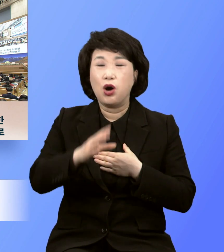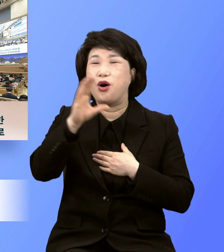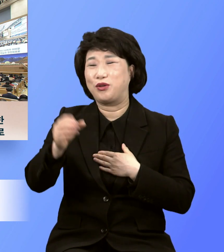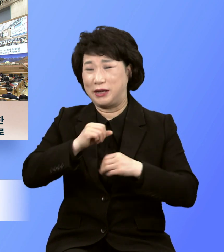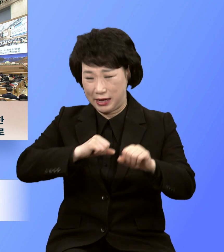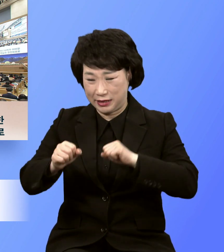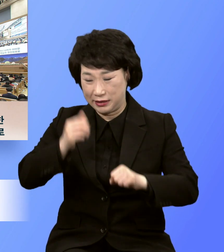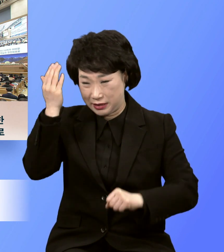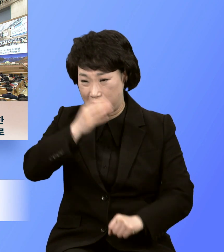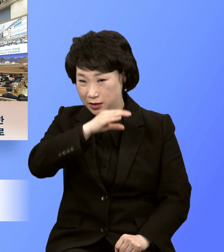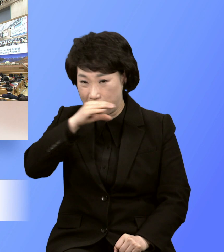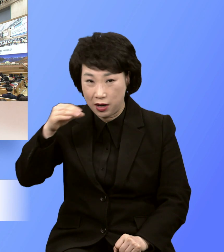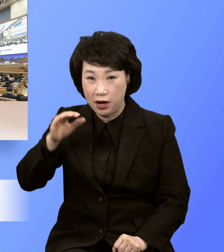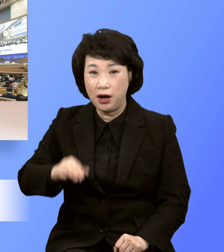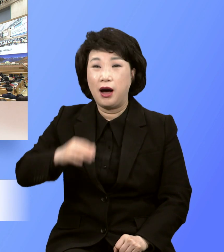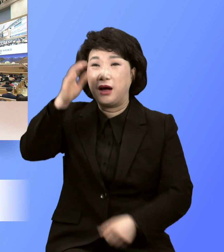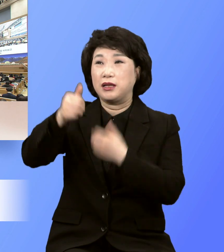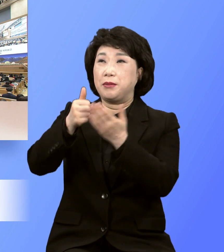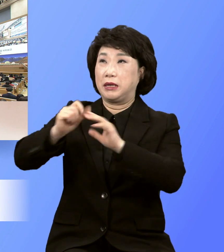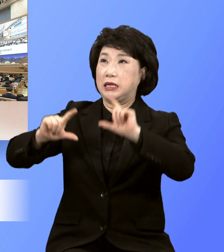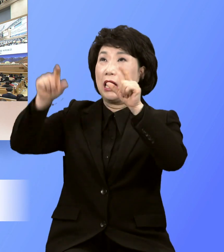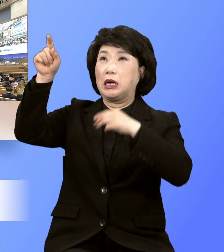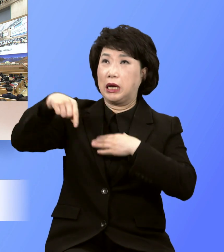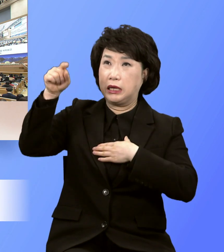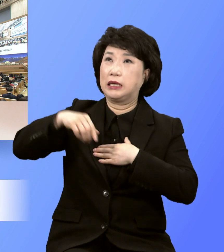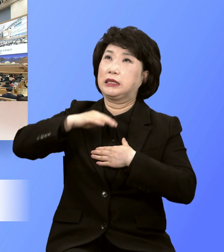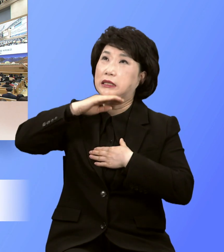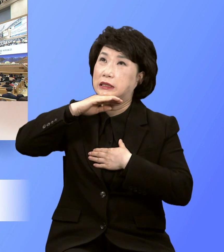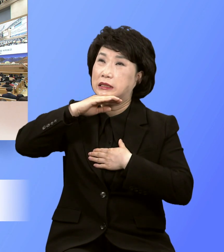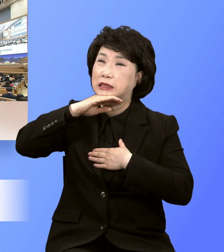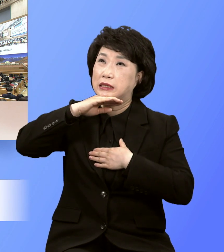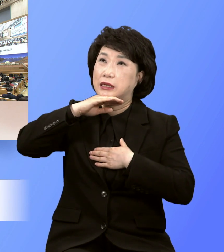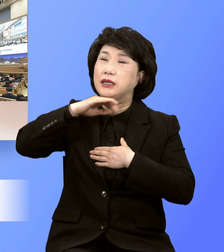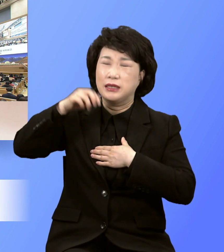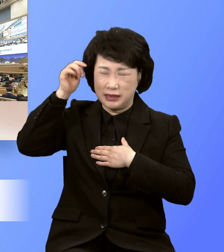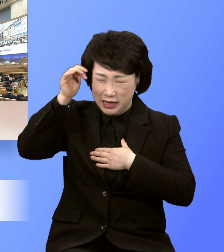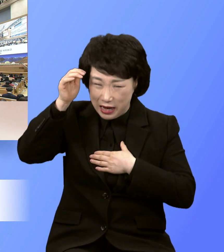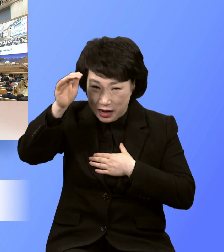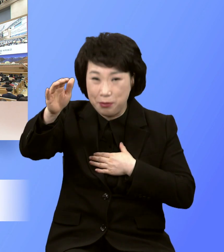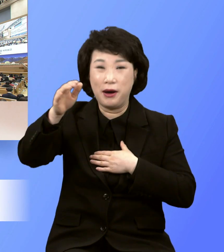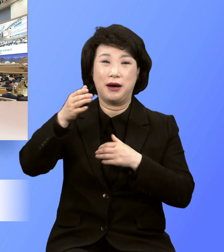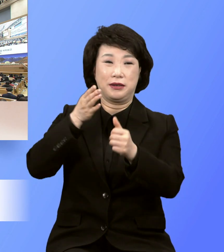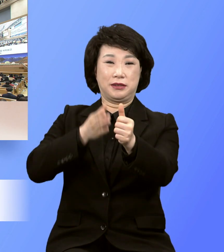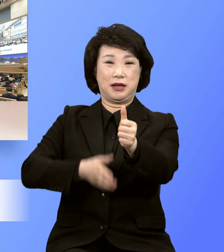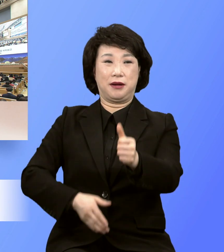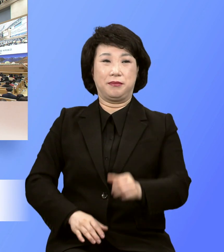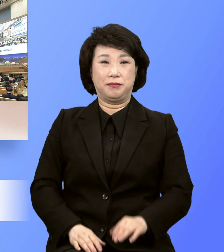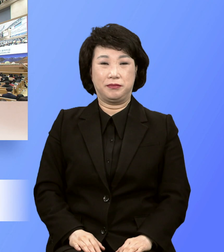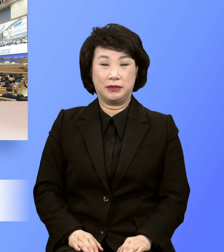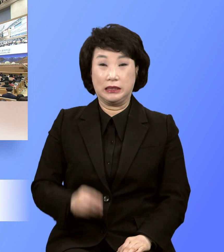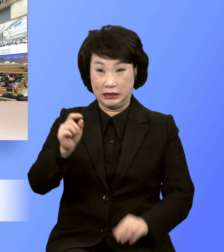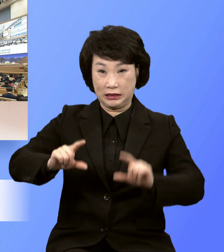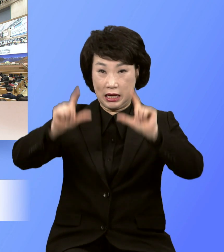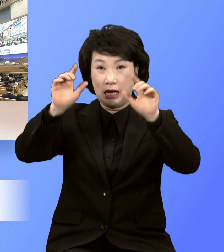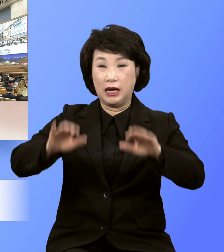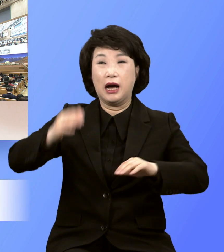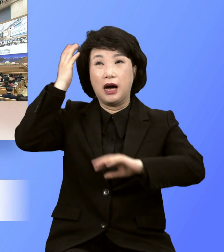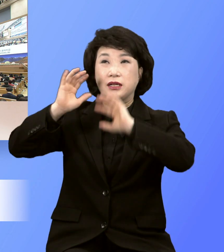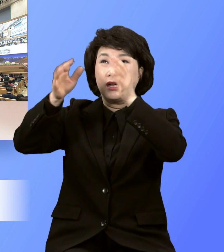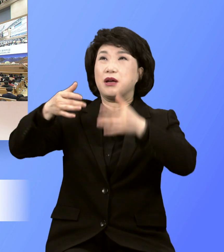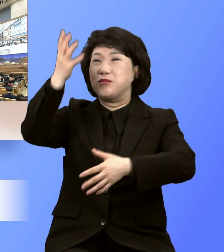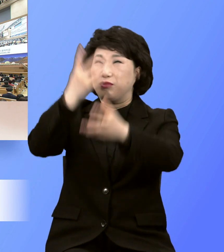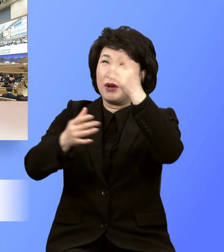거룩한 행실과 경건함으로 하나님의 날이 임하기를 바라보고 간절히 사모하라. 그날에 하늘이 불에